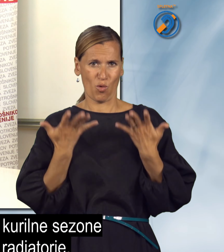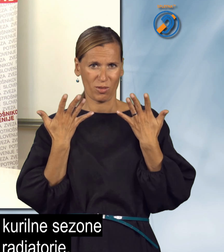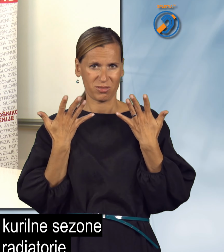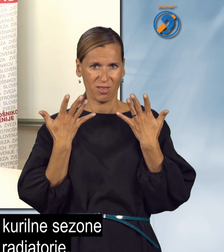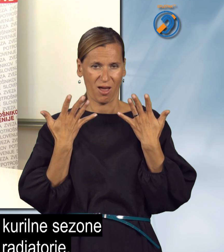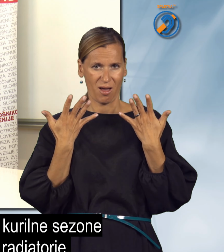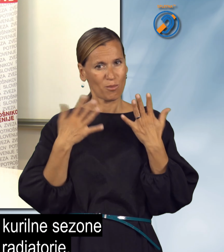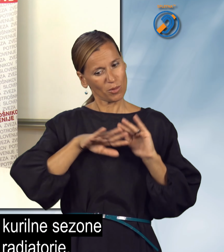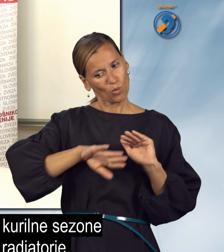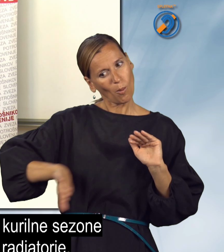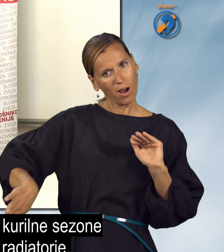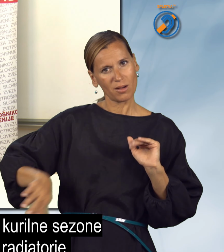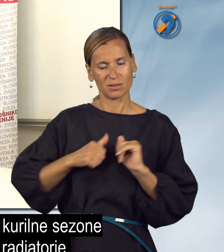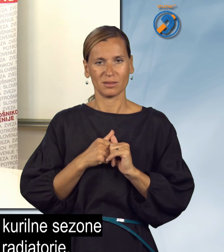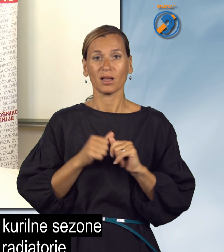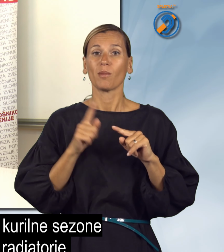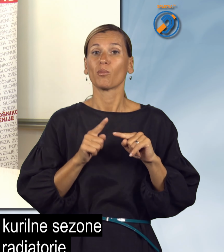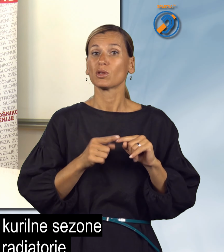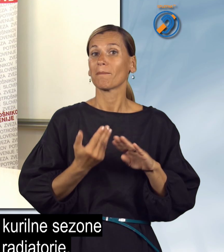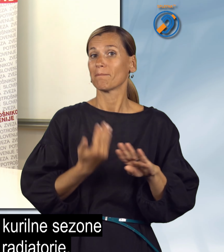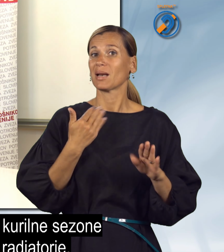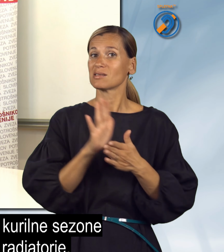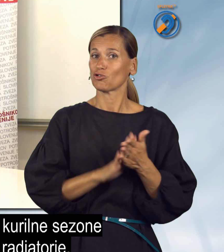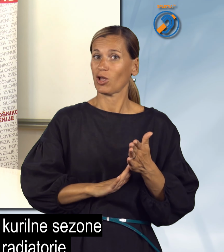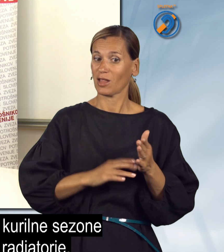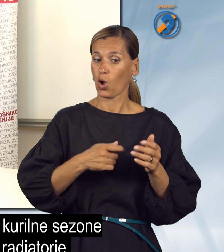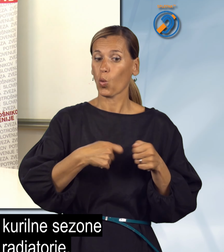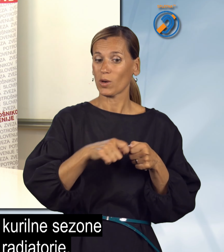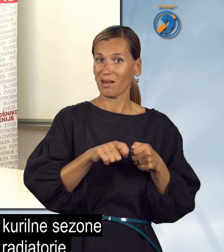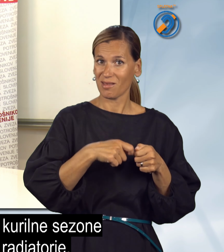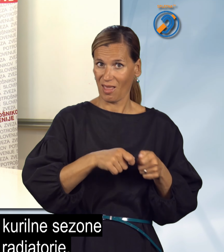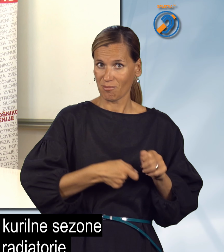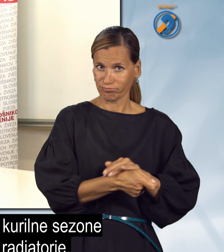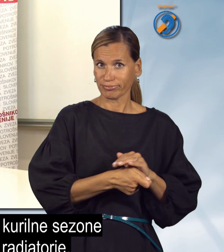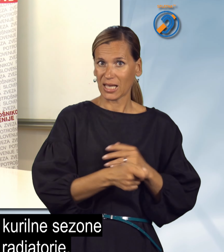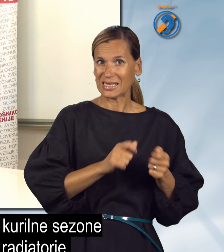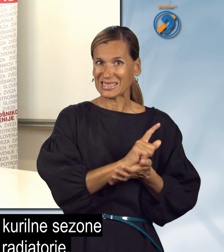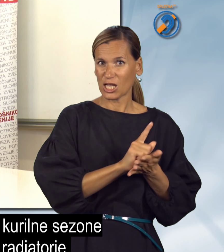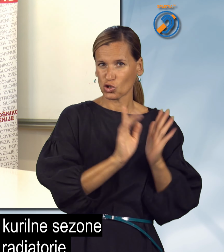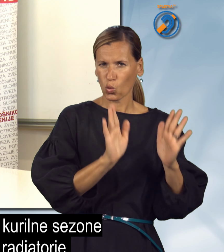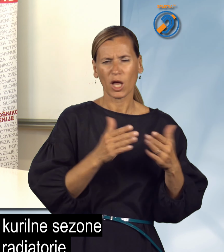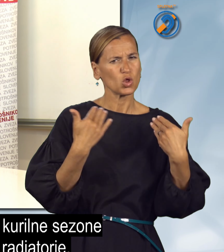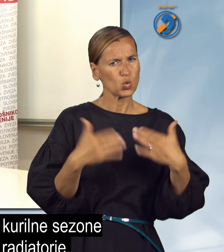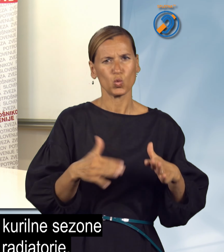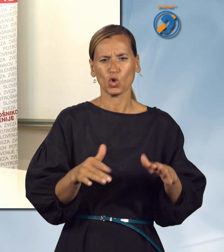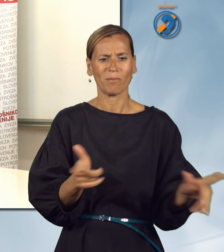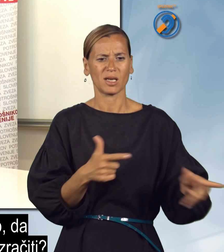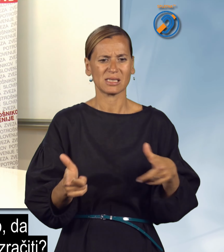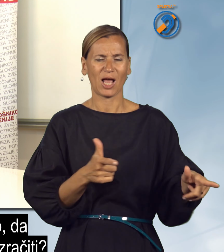še? Potem seveda je pred začetkom vsake kurilne sezone je nujno odzračiti